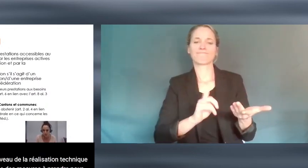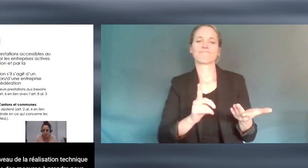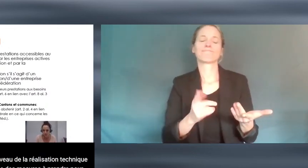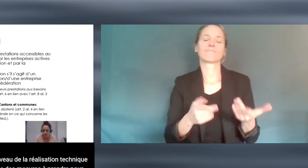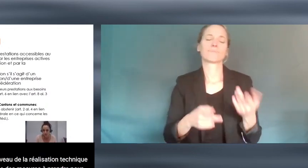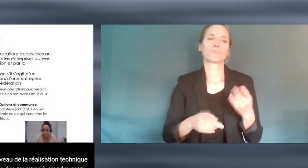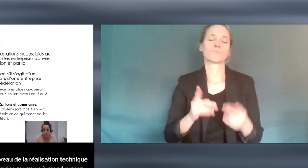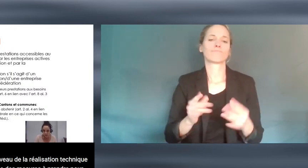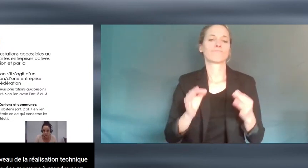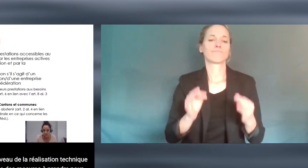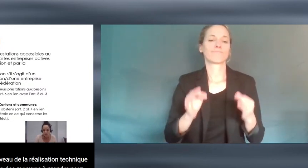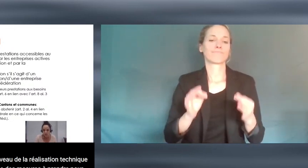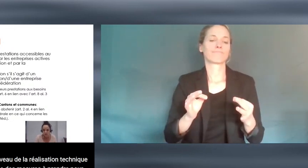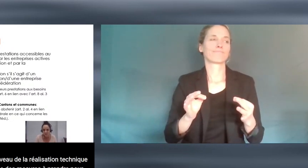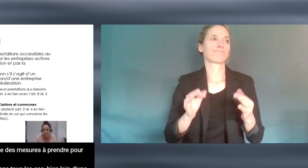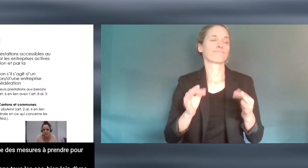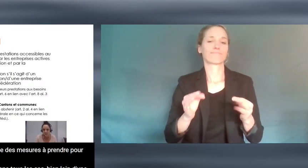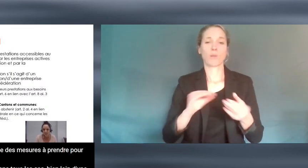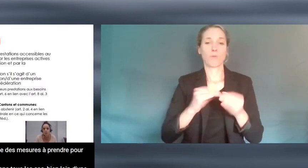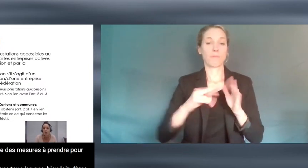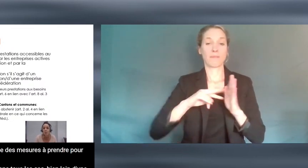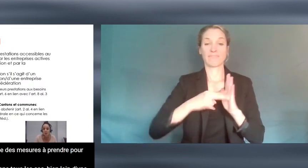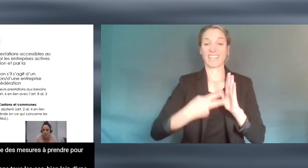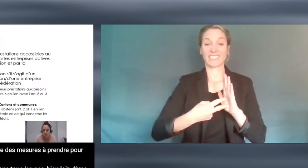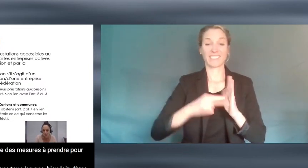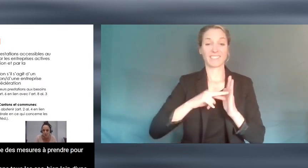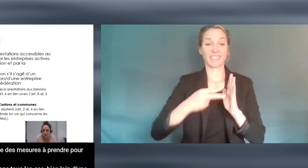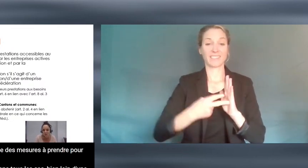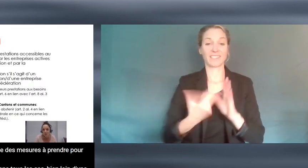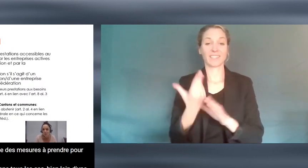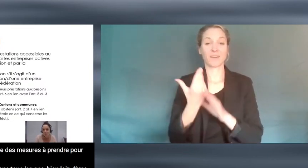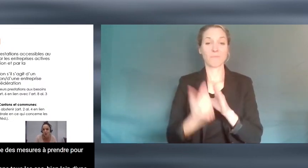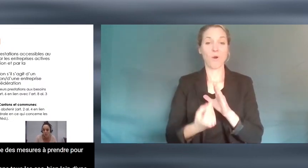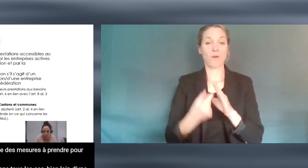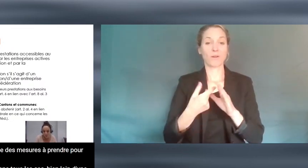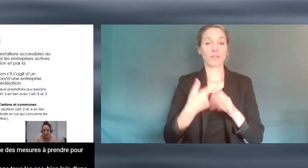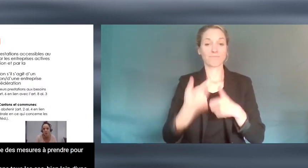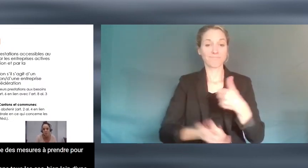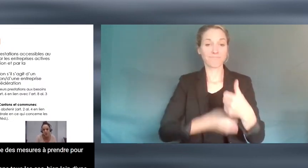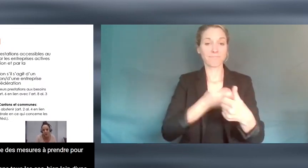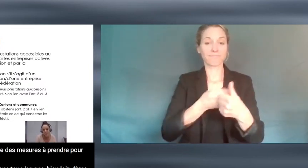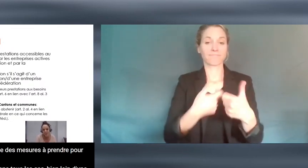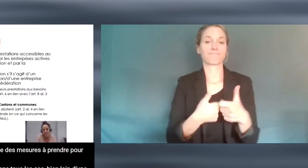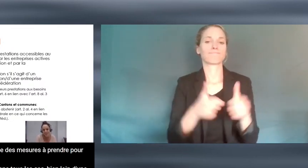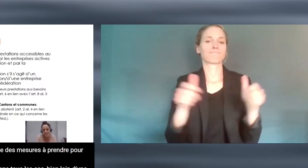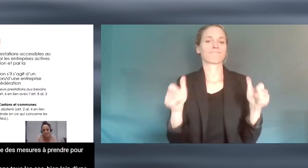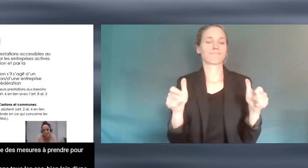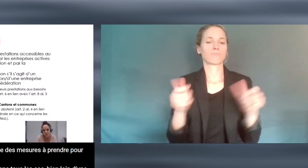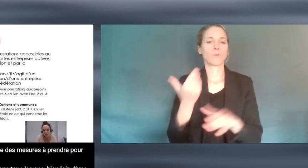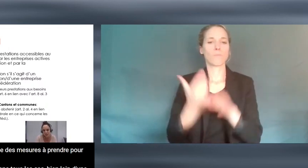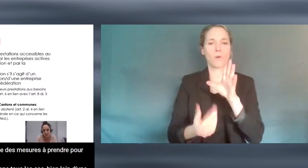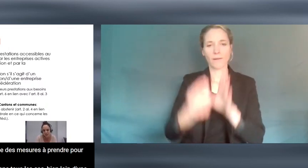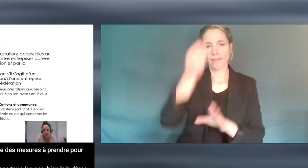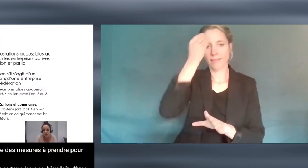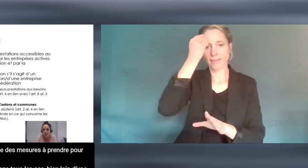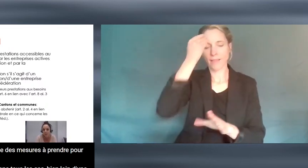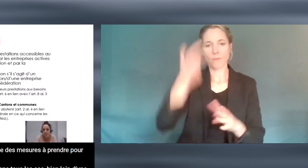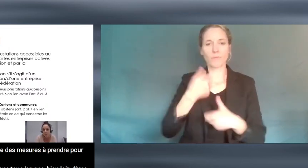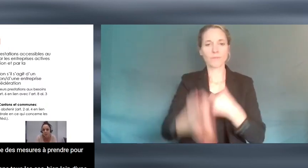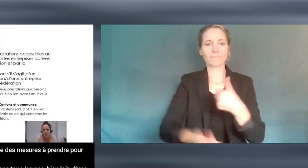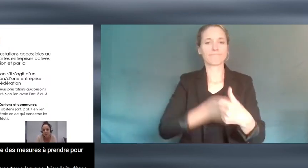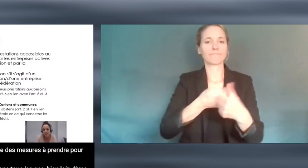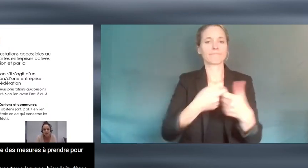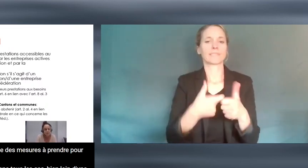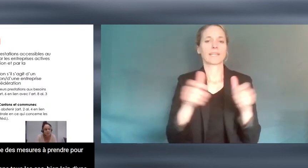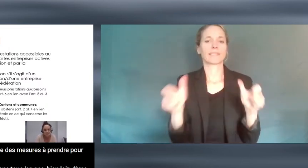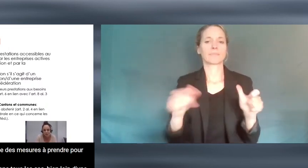posent au niveau de la réalisation technique d'une accessibilité, de la prise de conscience, des mesures à prendre pour réaliser cette accessibilité technique, mais